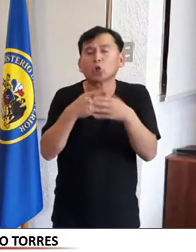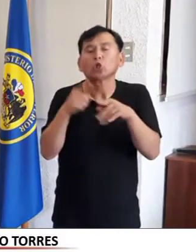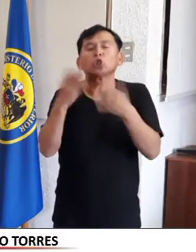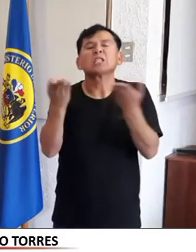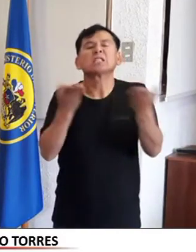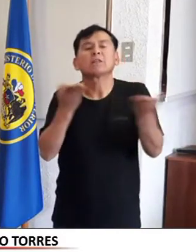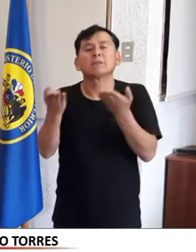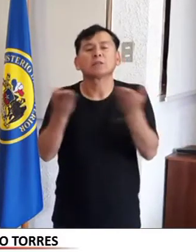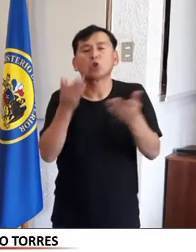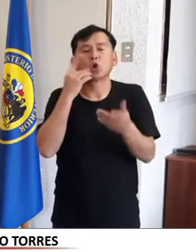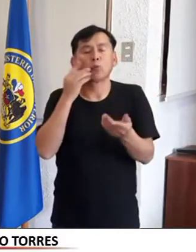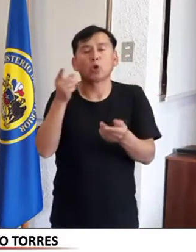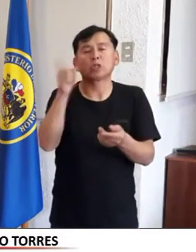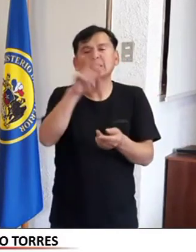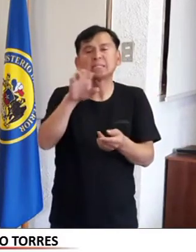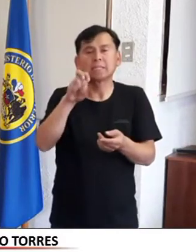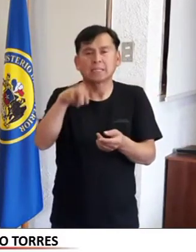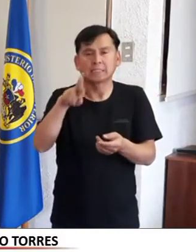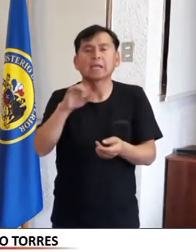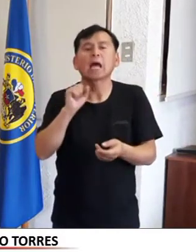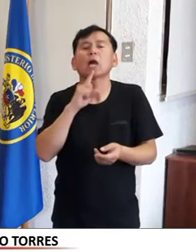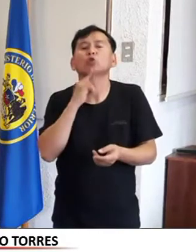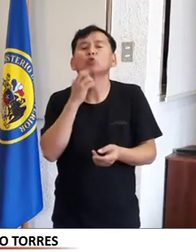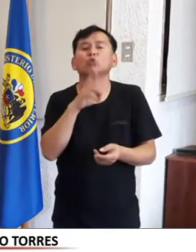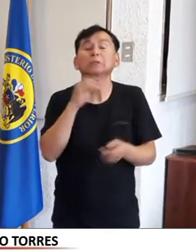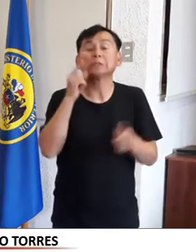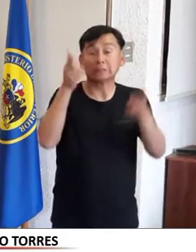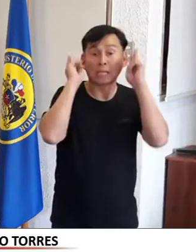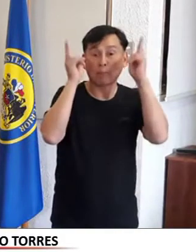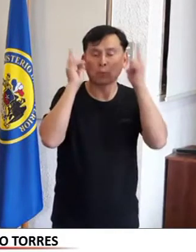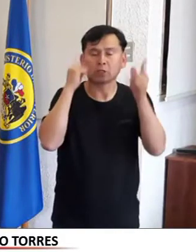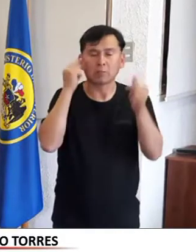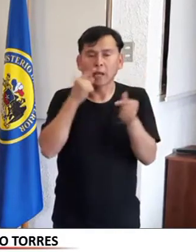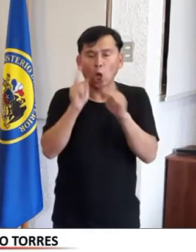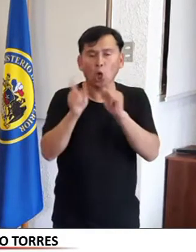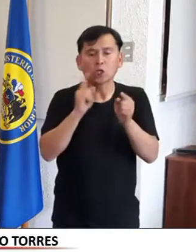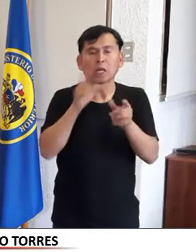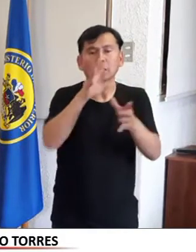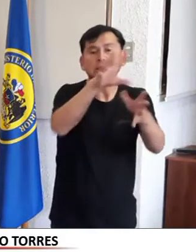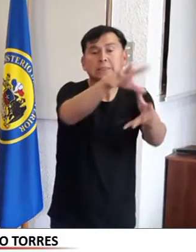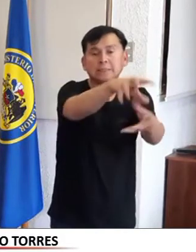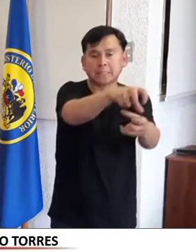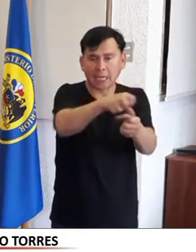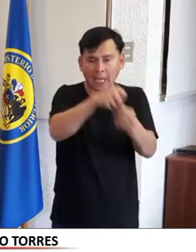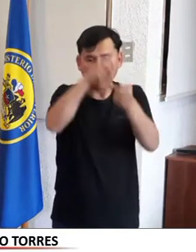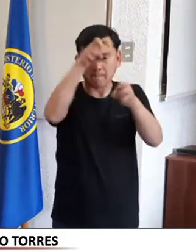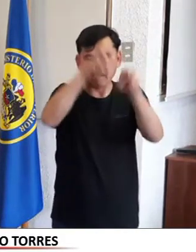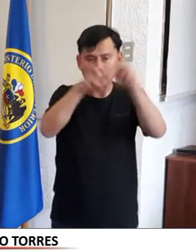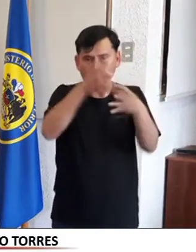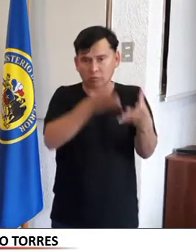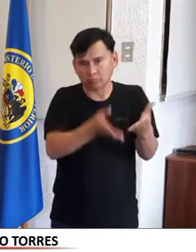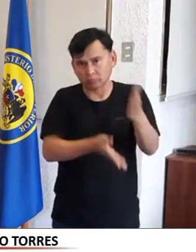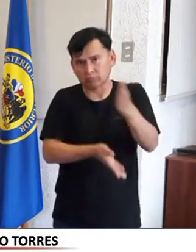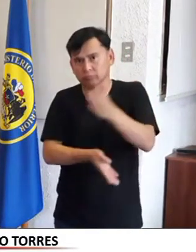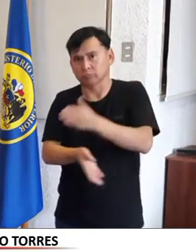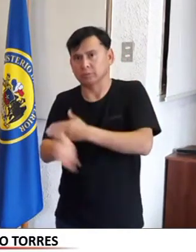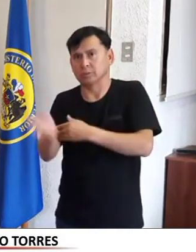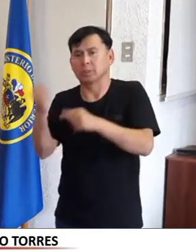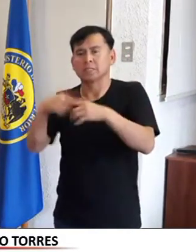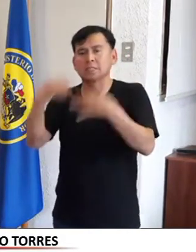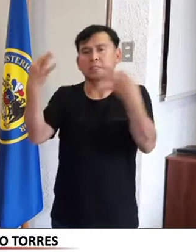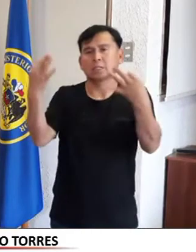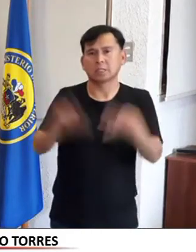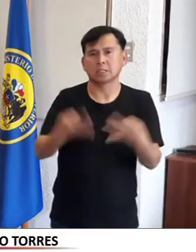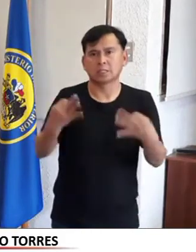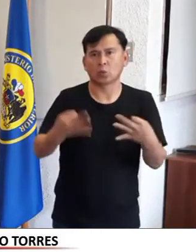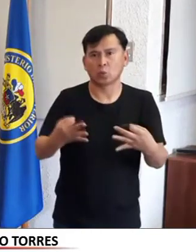otros servicios como Cernatur y Transporte para coordinar la evacuación que sea de manera ordenada y segura en